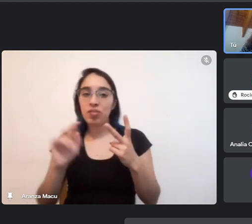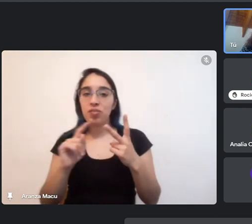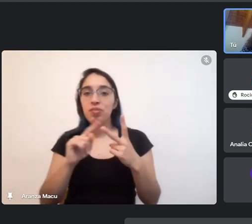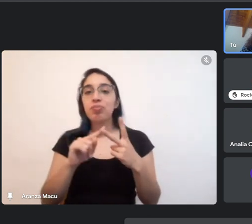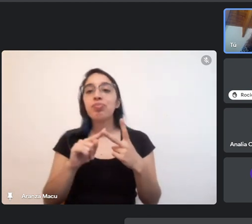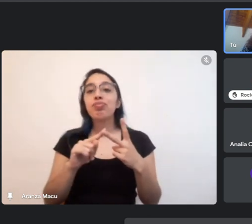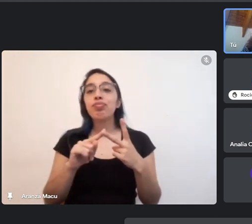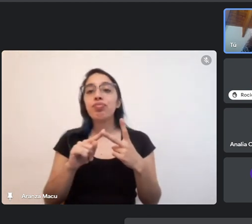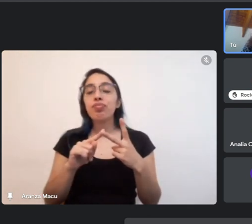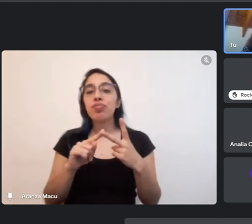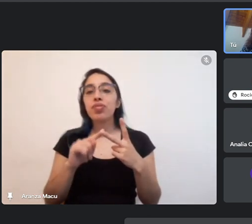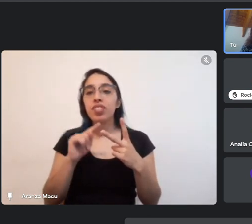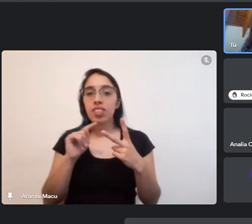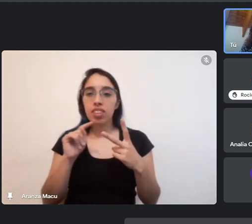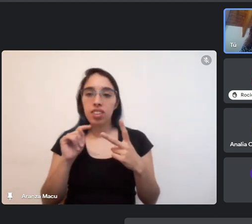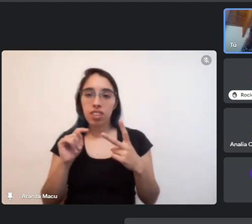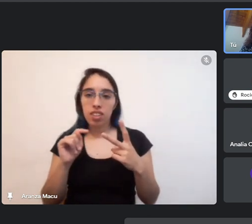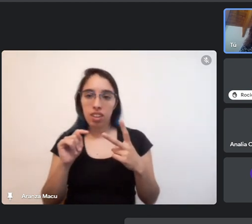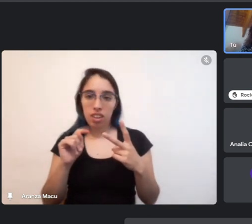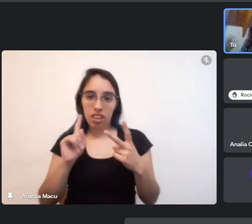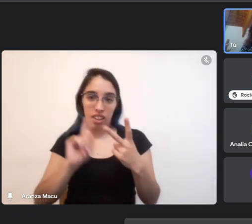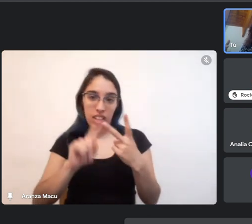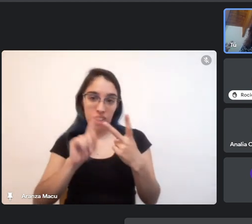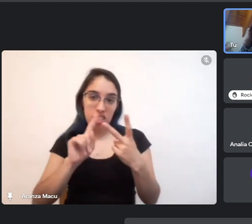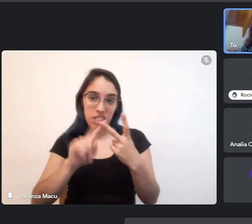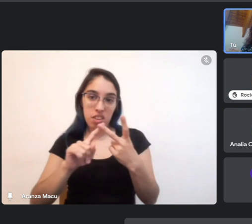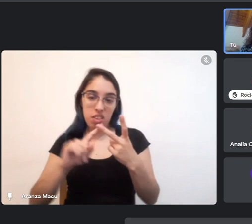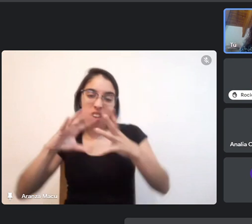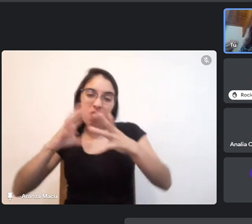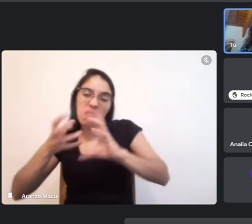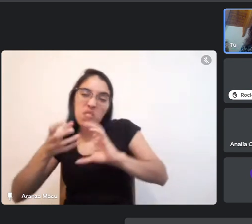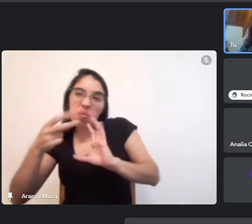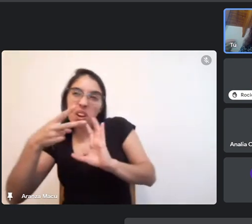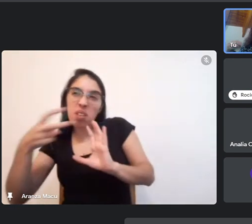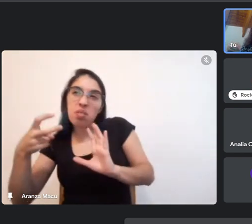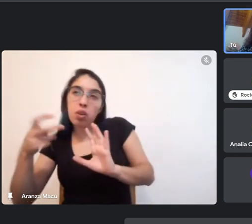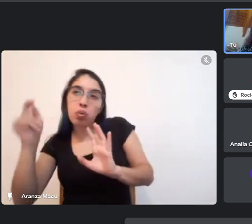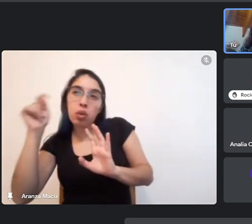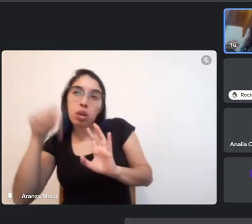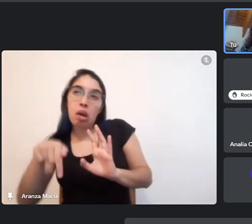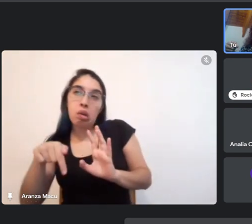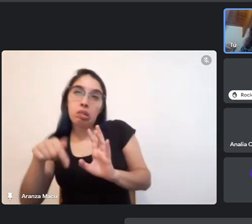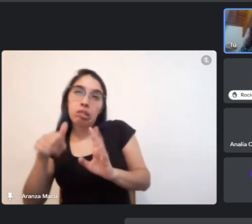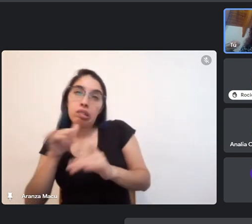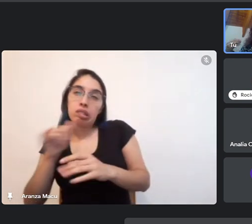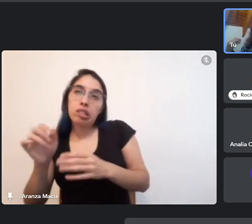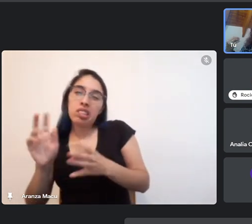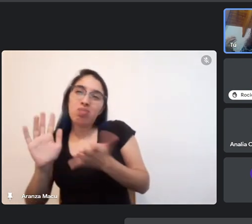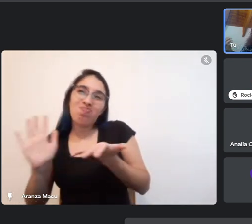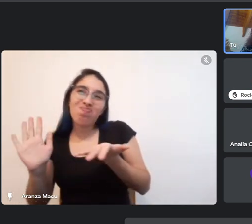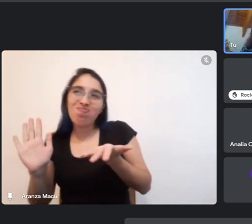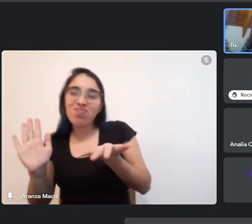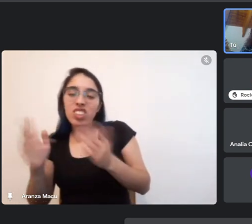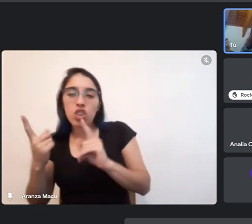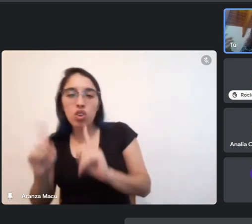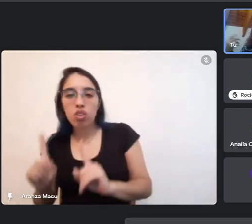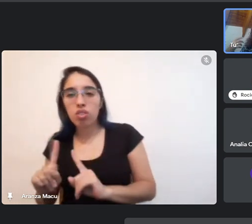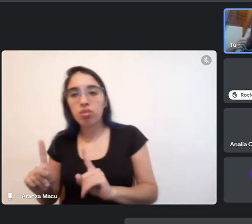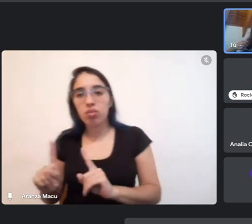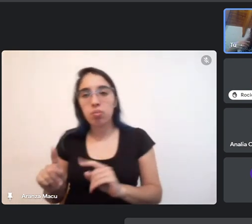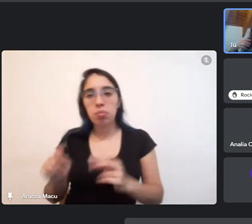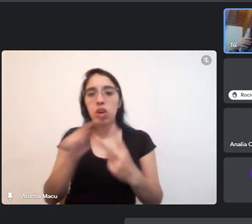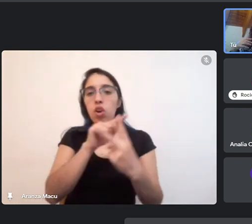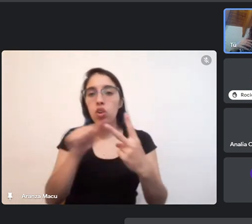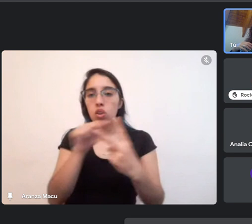está en uso, en el uso cotidiano, y los dos quieren decir debería, son más que nada